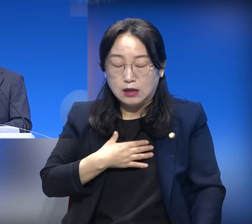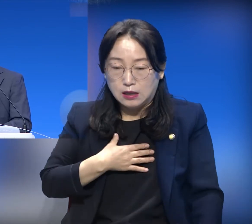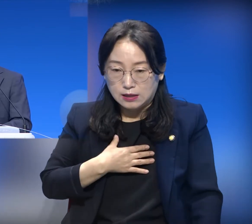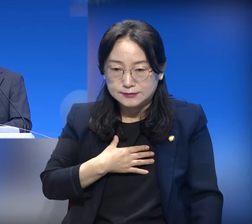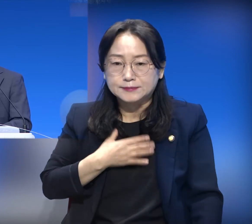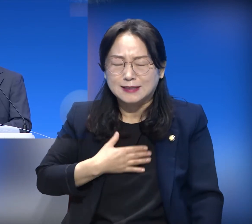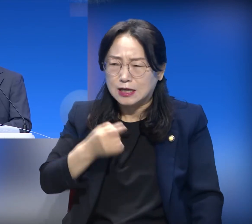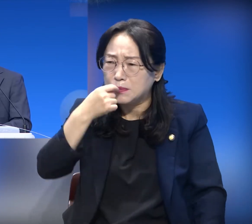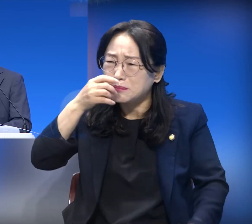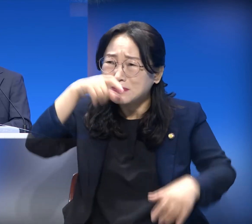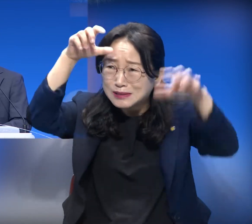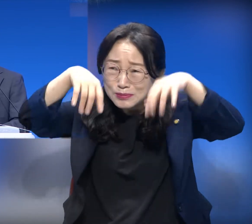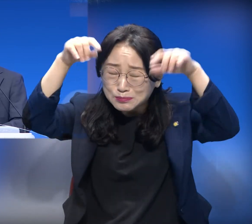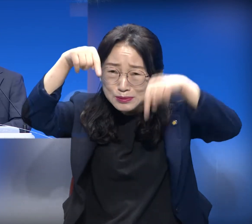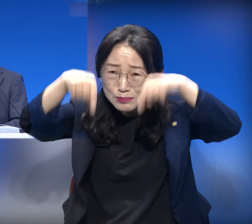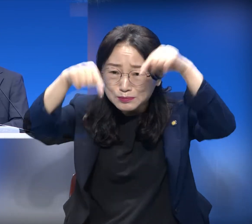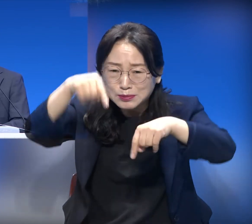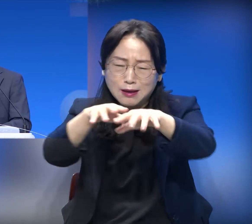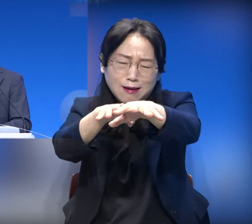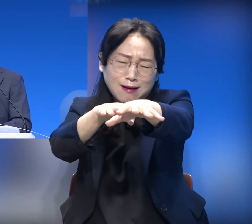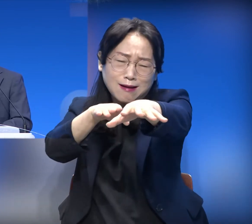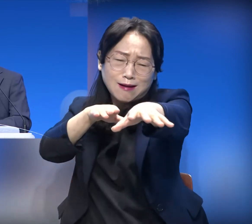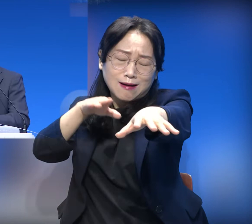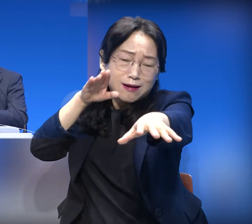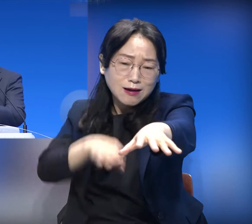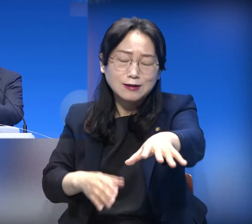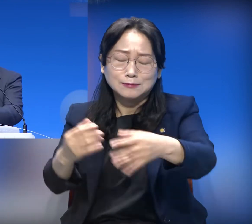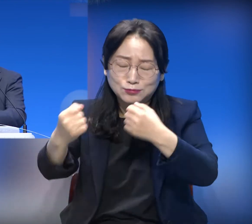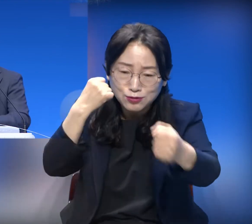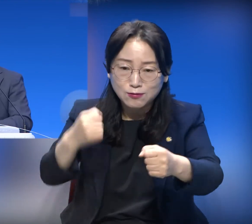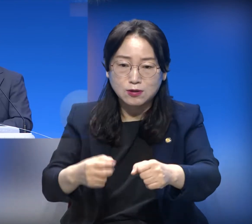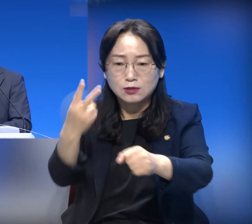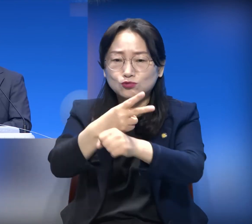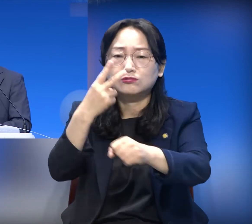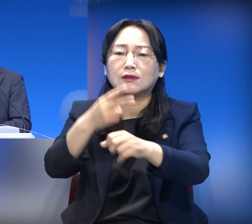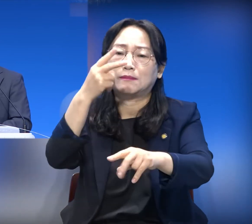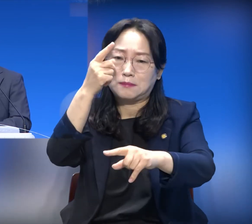비가 부실부실 오는데 또 차는 얼마나 밀리는지 2시간 반 걸려서